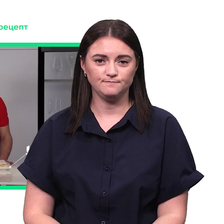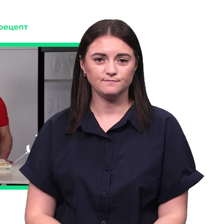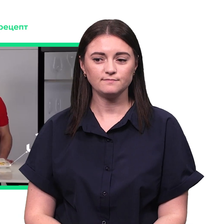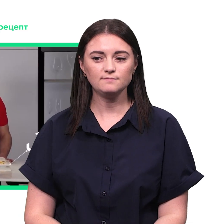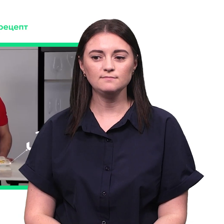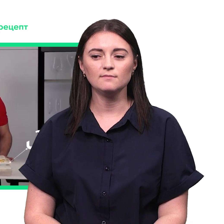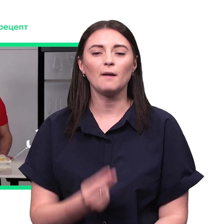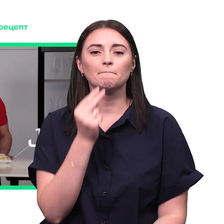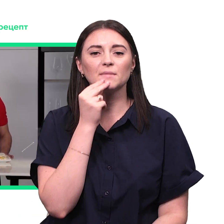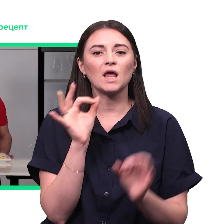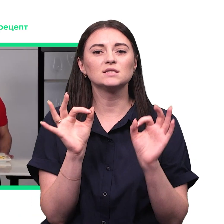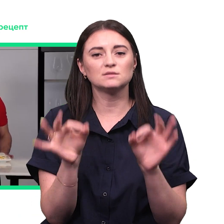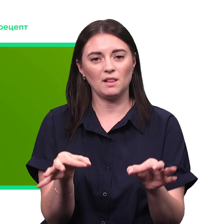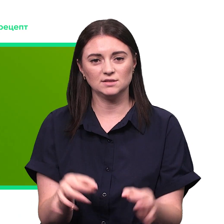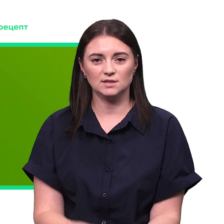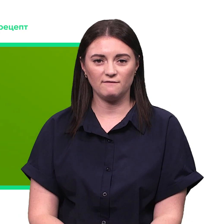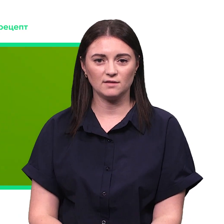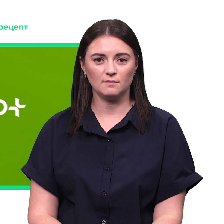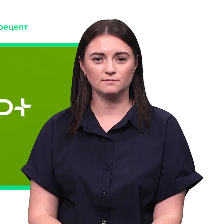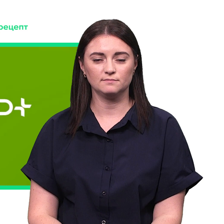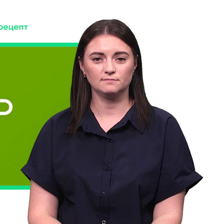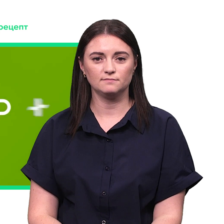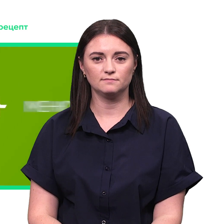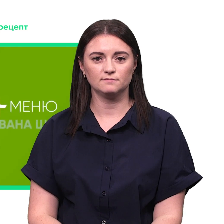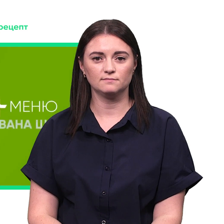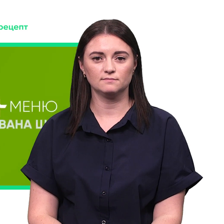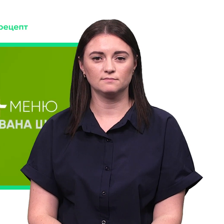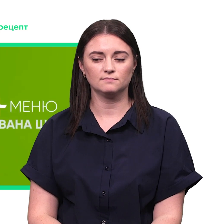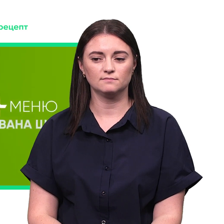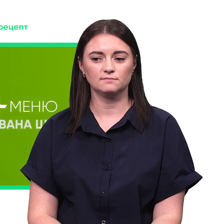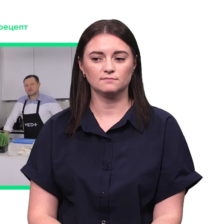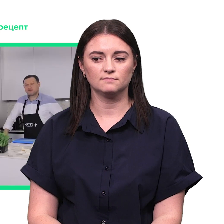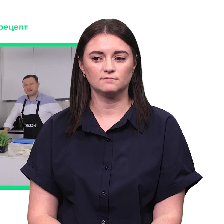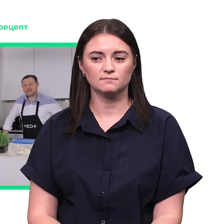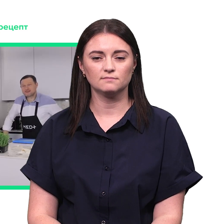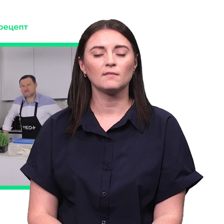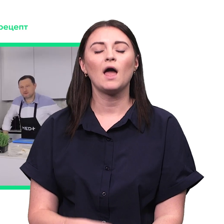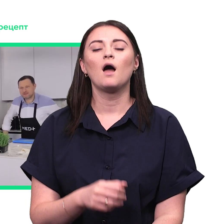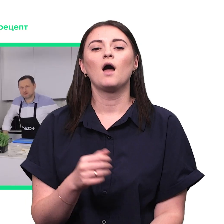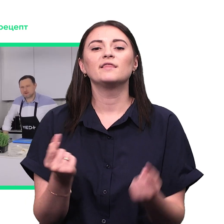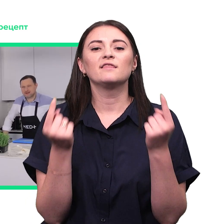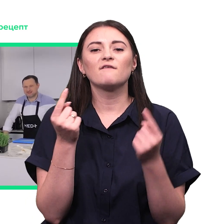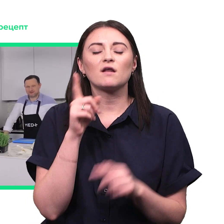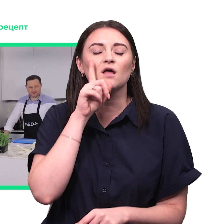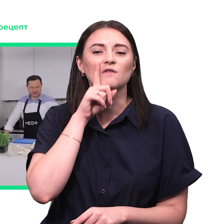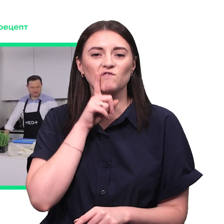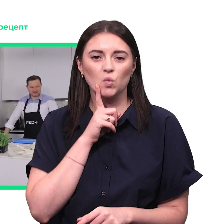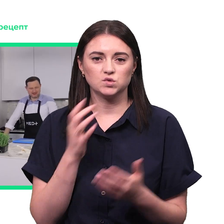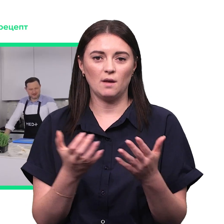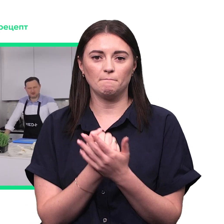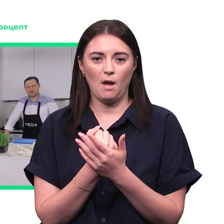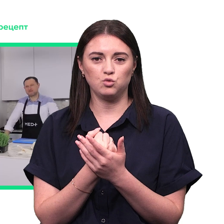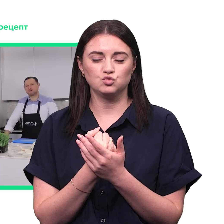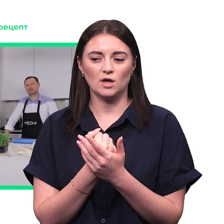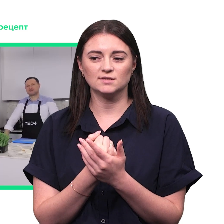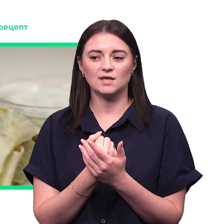Питайтесь сбалансированно. Невероятно вкусным получается финиш этой